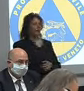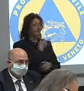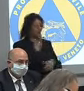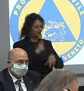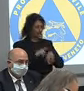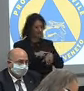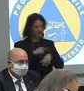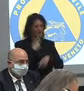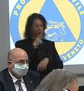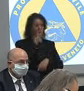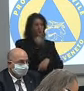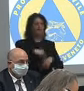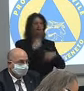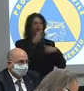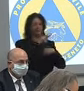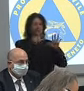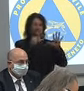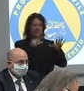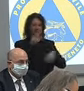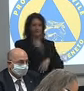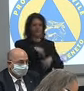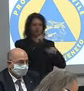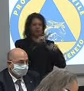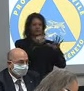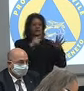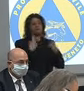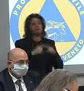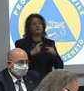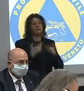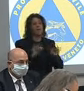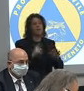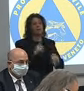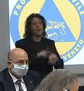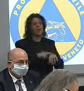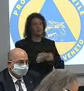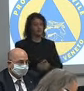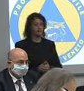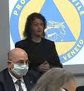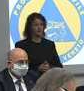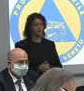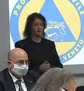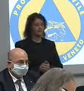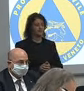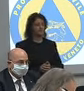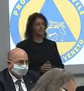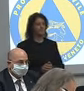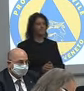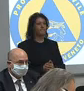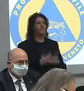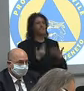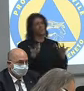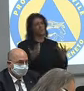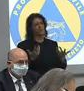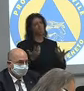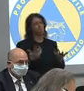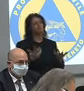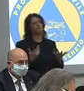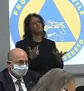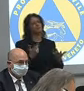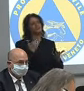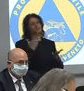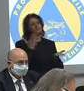Le tempistiche. Guardate, sono quelle, però facciamo un'azione anche, posso dire, informativa per i cittadini. Finiamola di far sempre passare